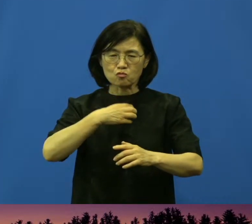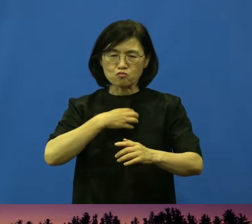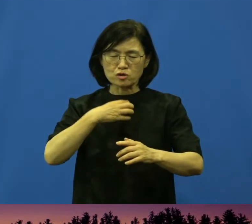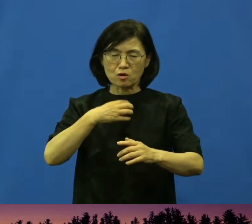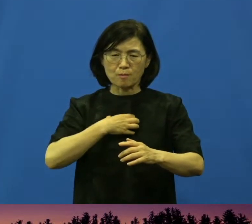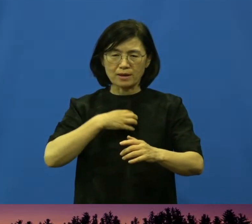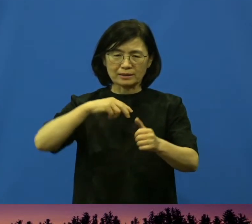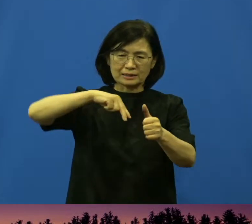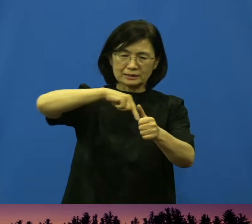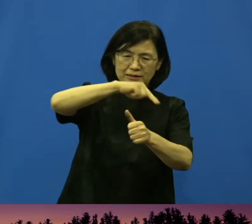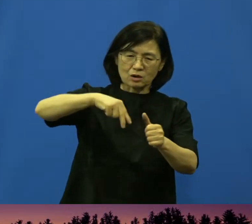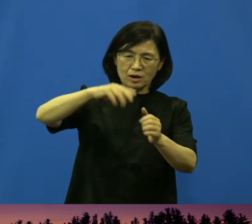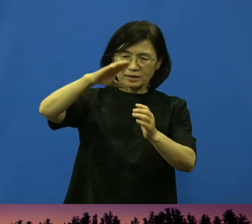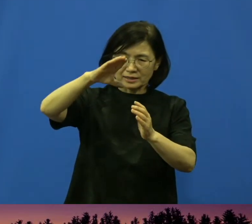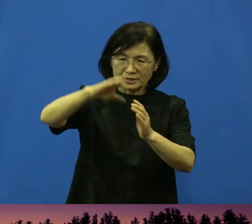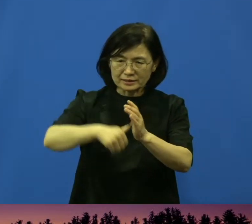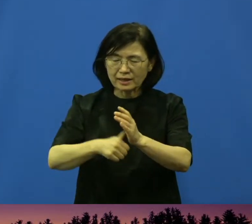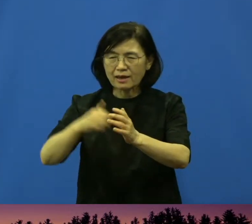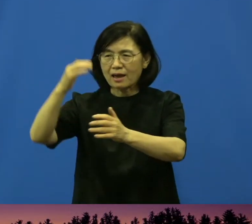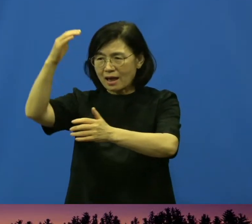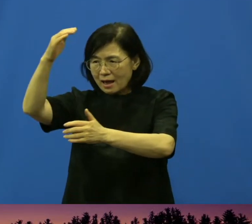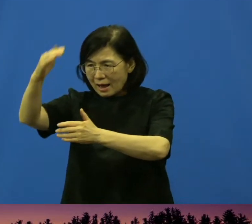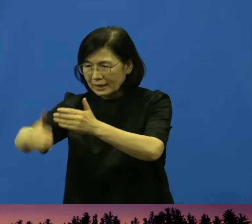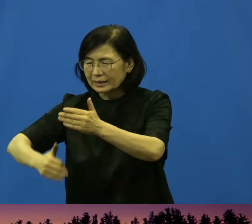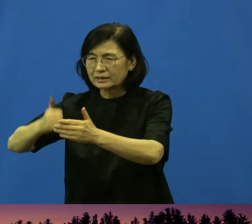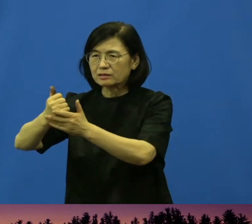그때 하나님이 그를 찾아주신 거예요.